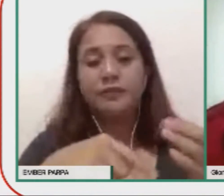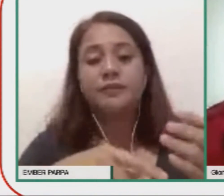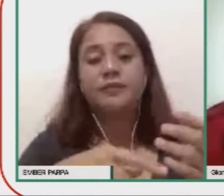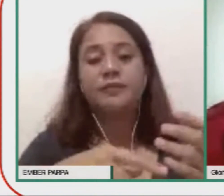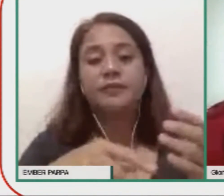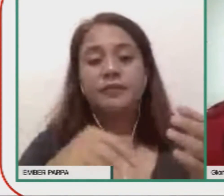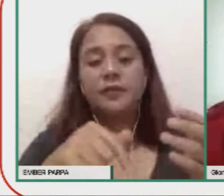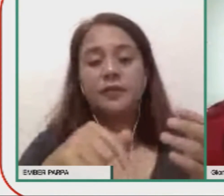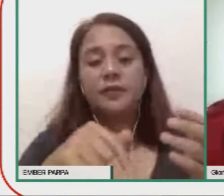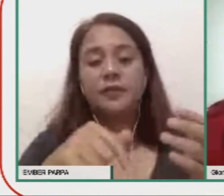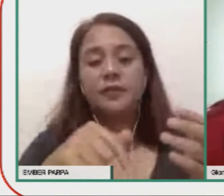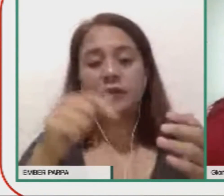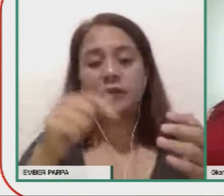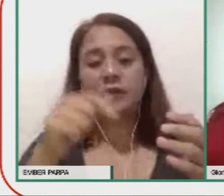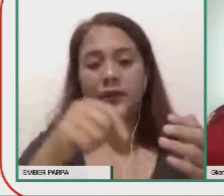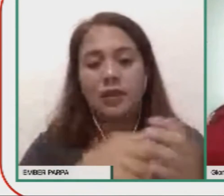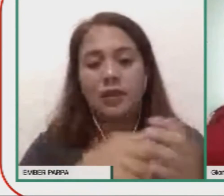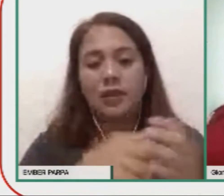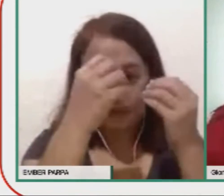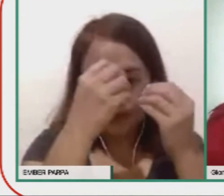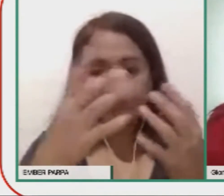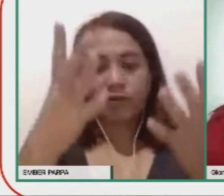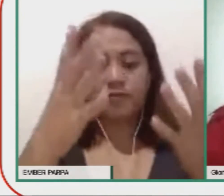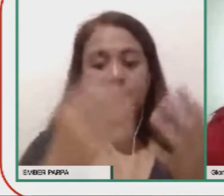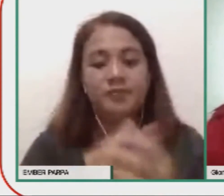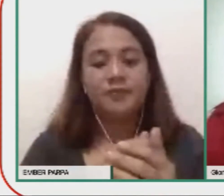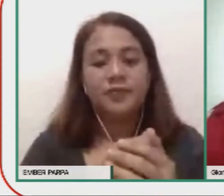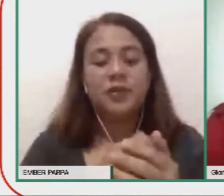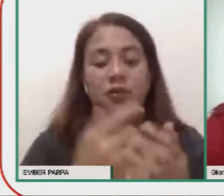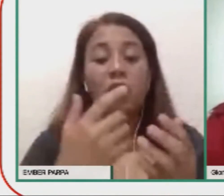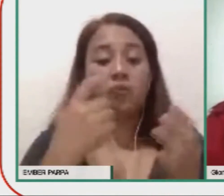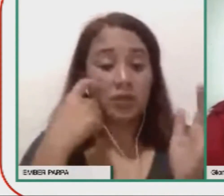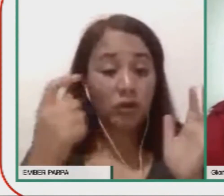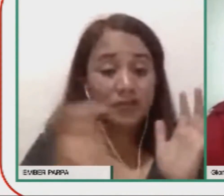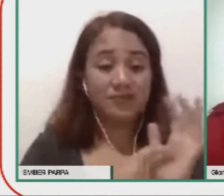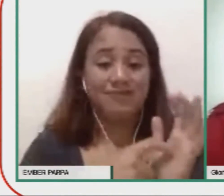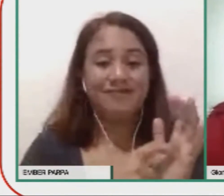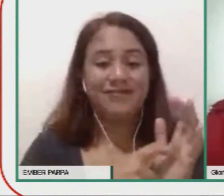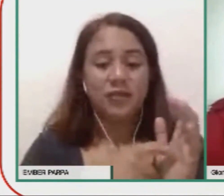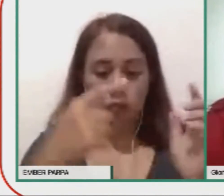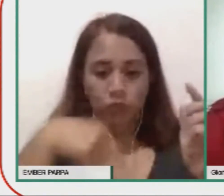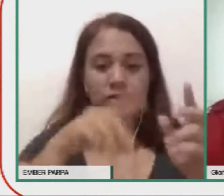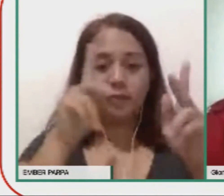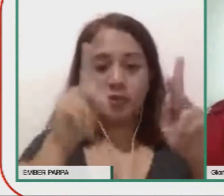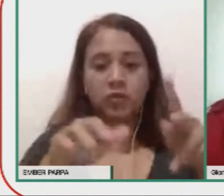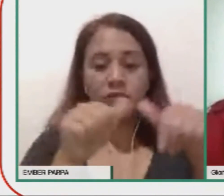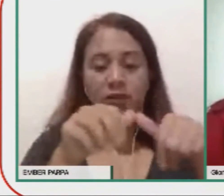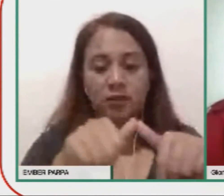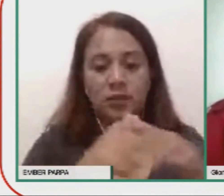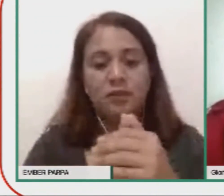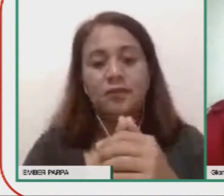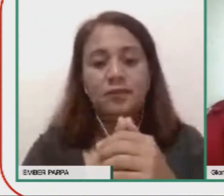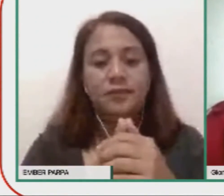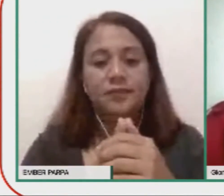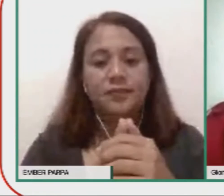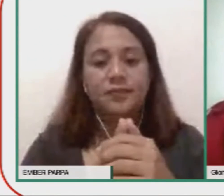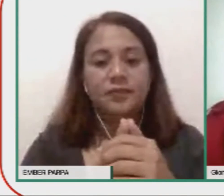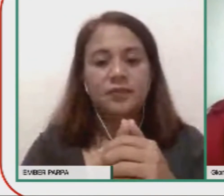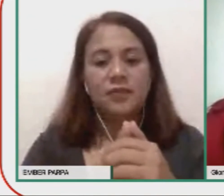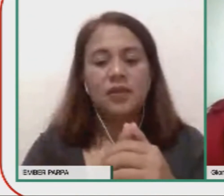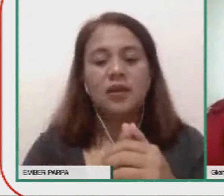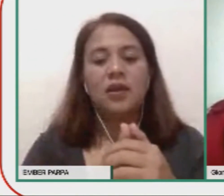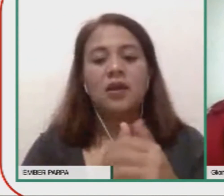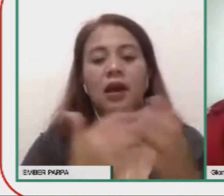ay mabigyan ng pansin na tayo po bilang may mga persons with disability ay tayo na mismo yung